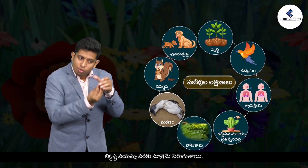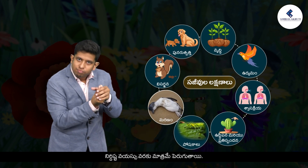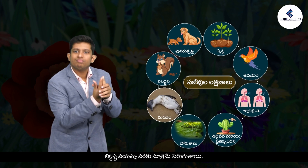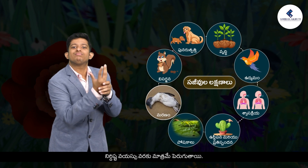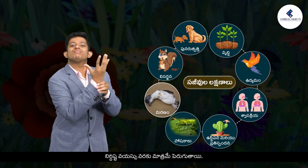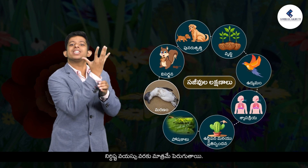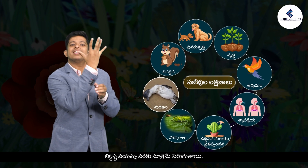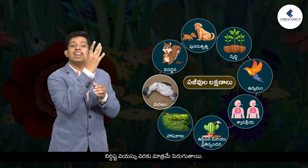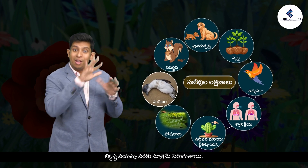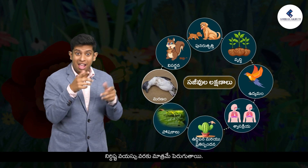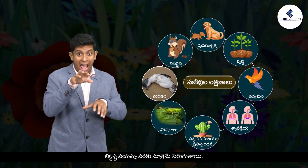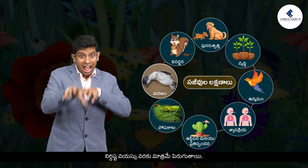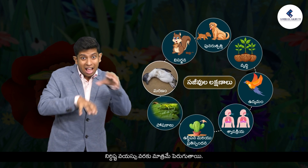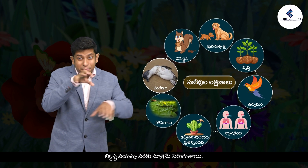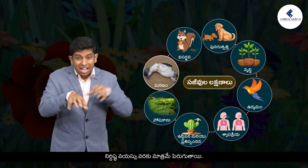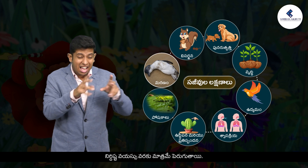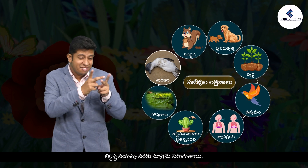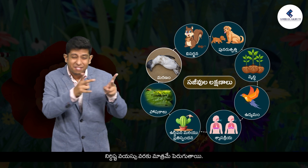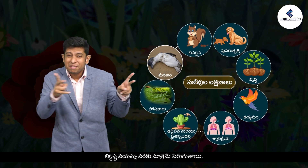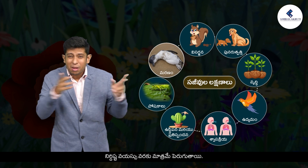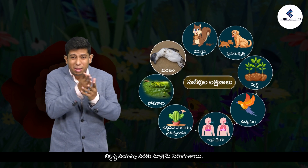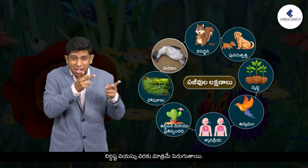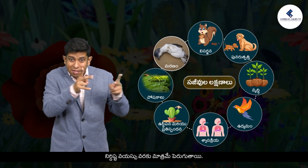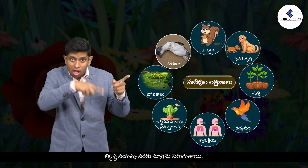వరకు మాత్రమే పెరుగుతాయి.